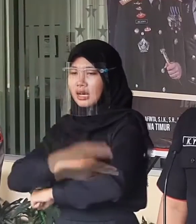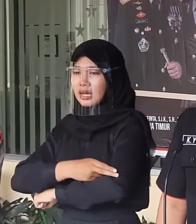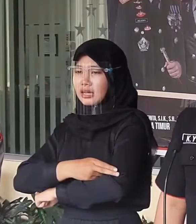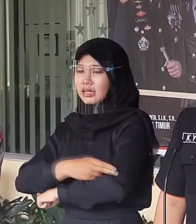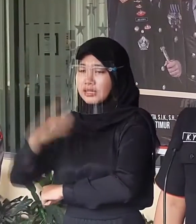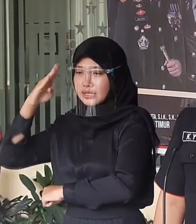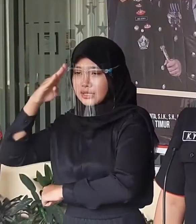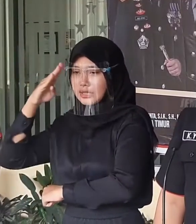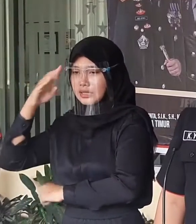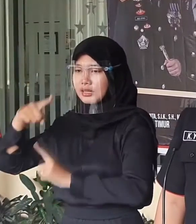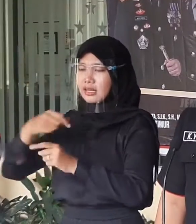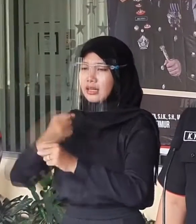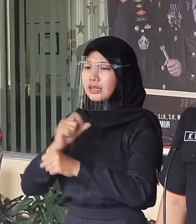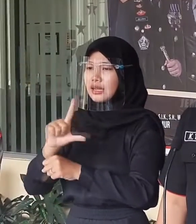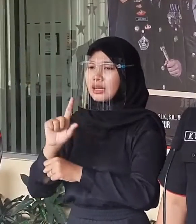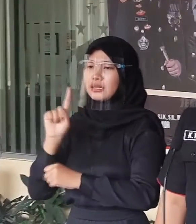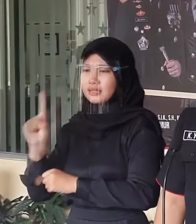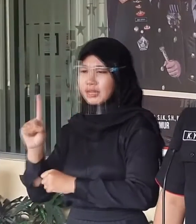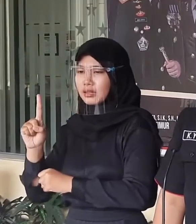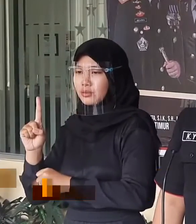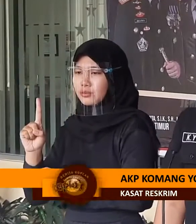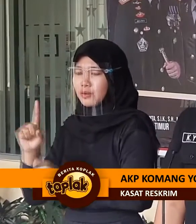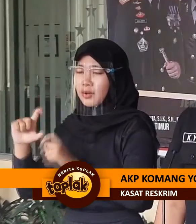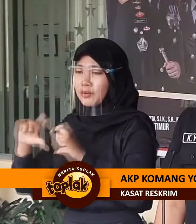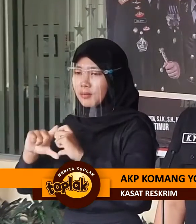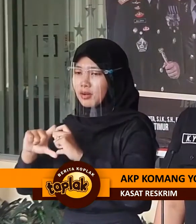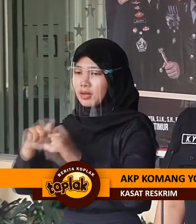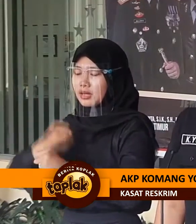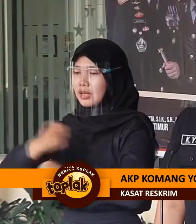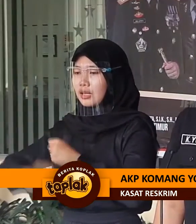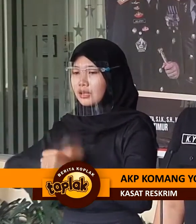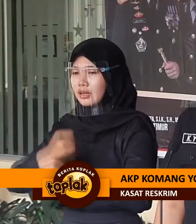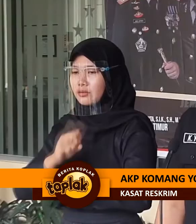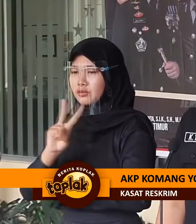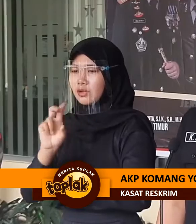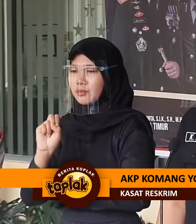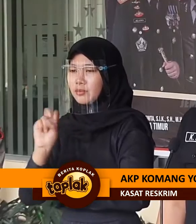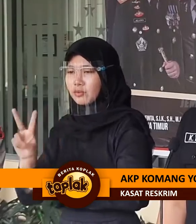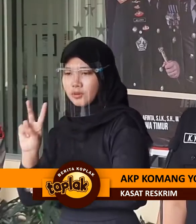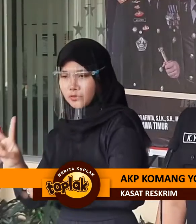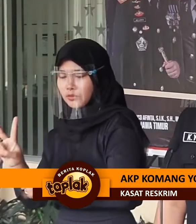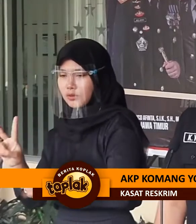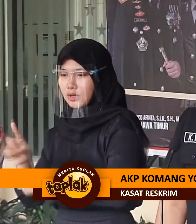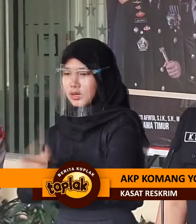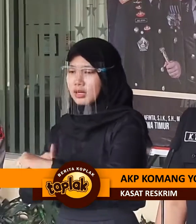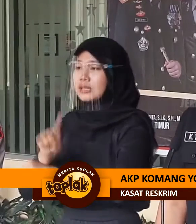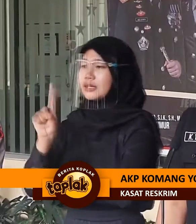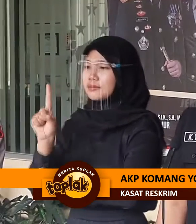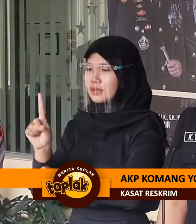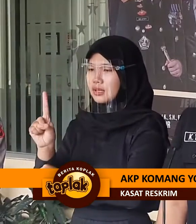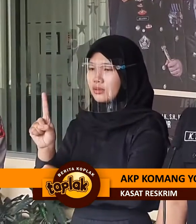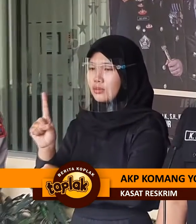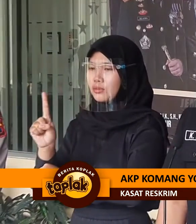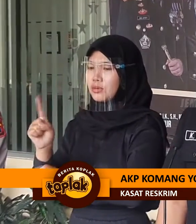Senin, tanggal 1 Februari tahun 2022, pukul 1 dini hari, di